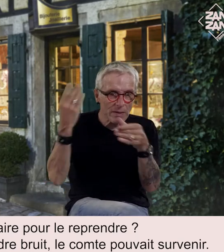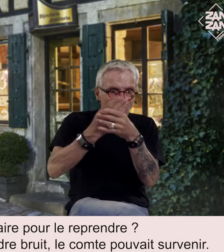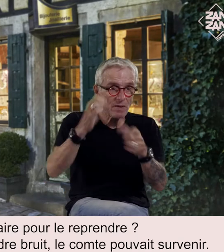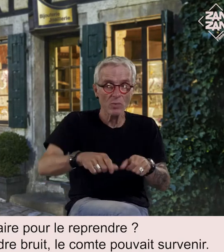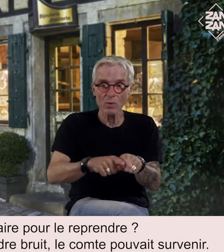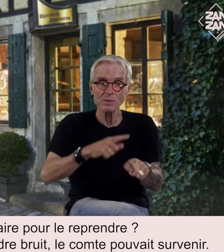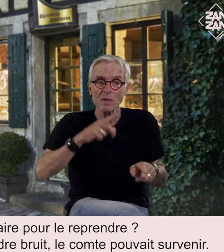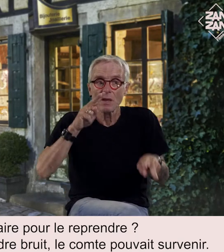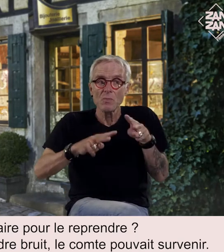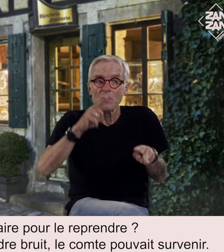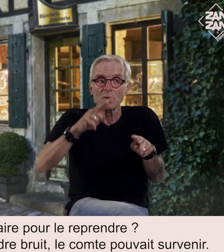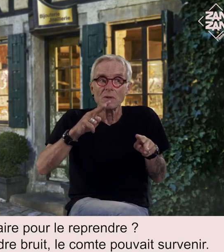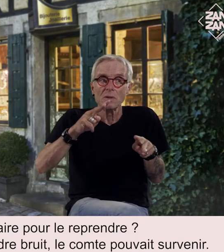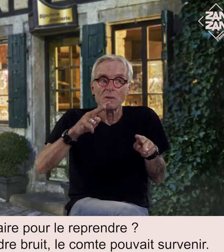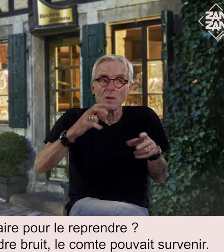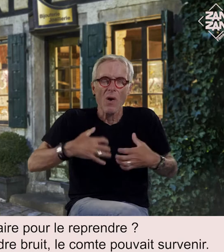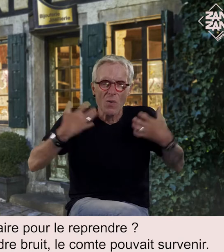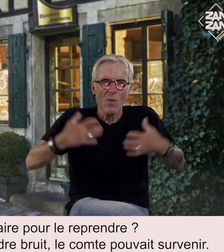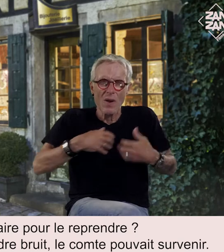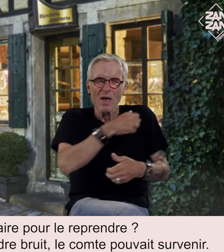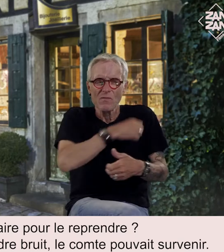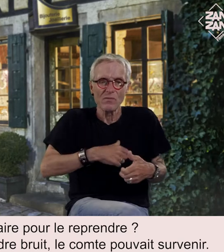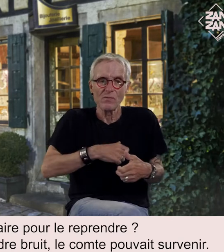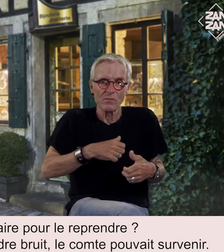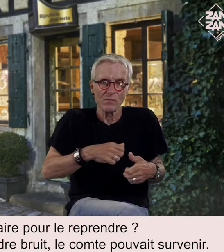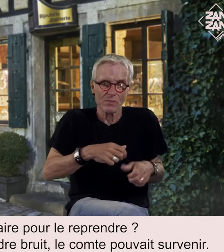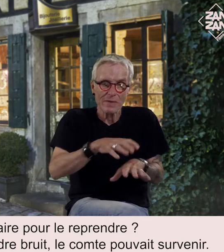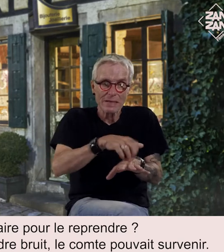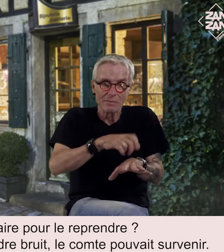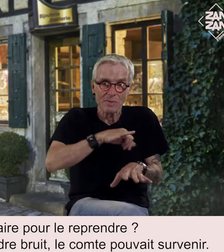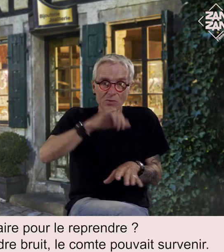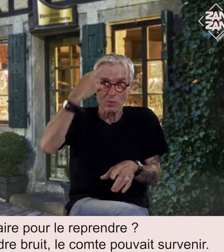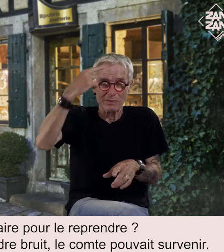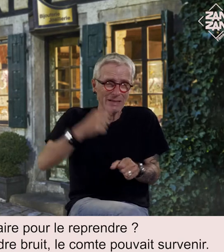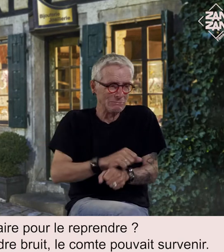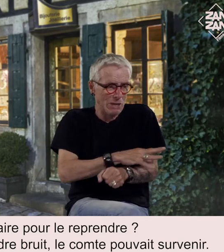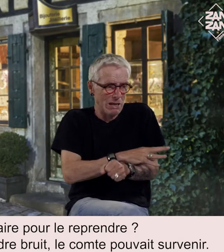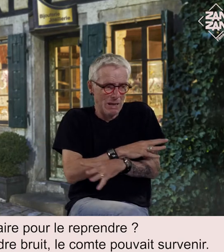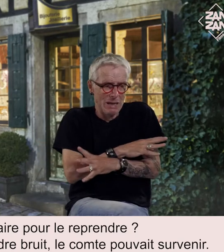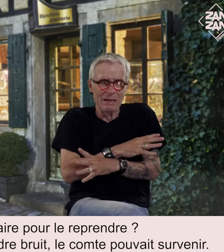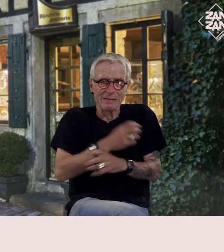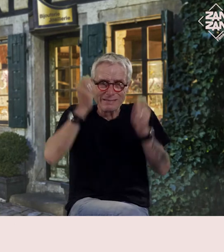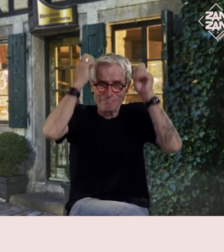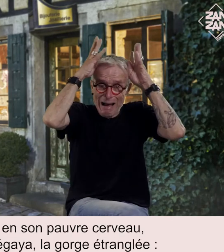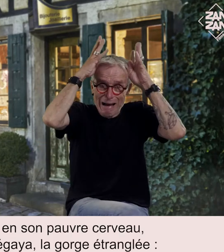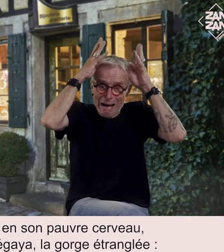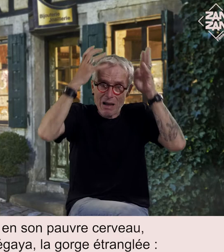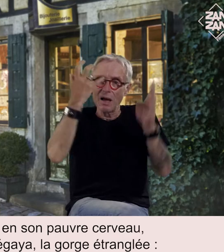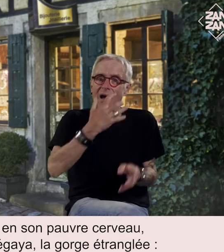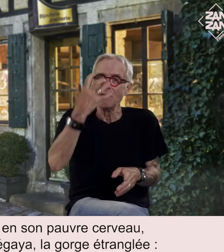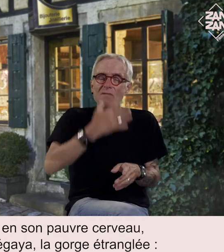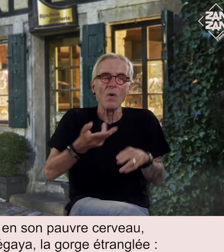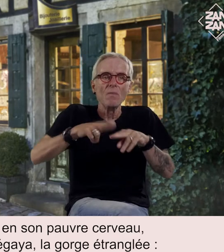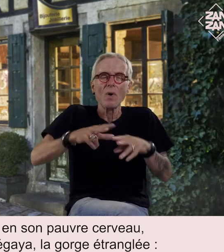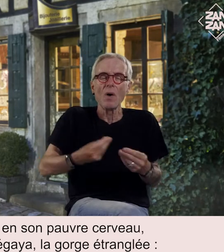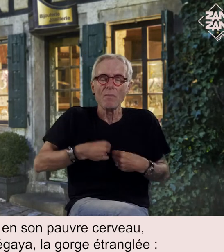un mouvement de rage, des pieds à la tête, elle frissonnait, prise d'une épouvante subite. L'horreur de la